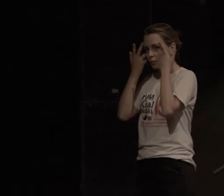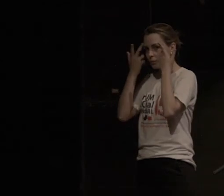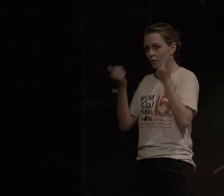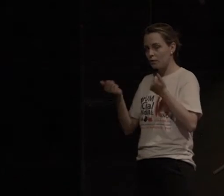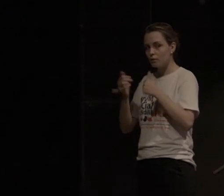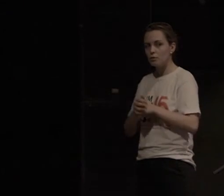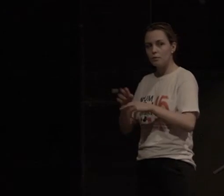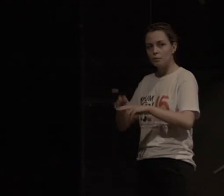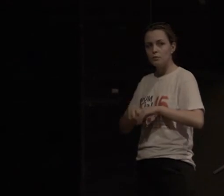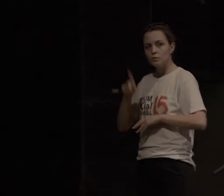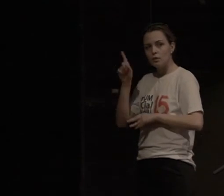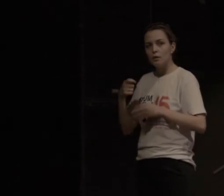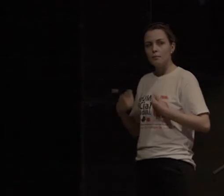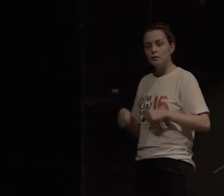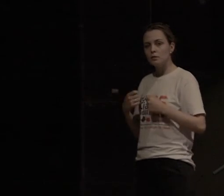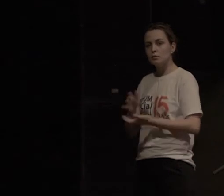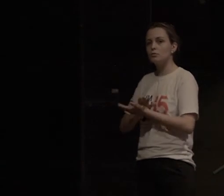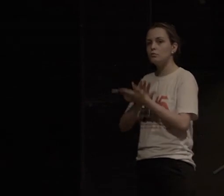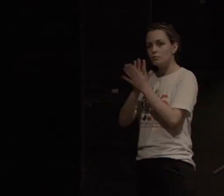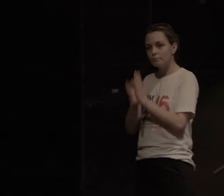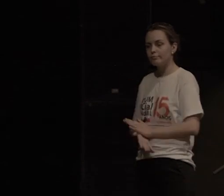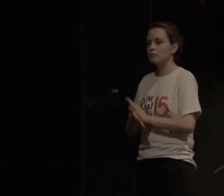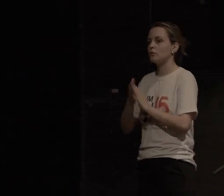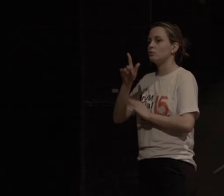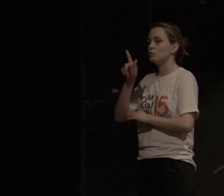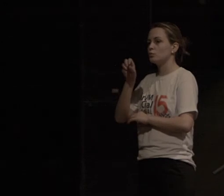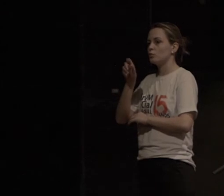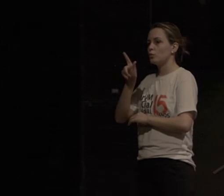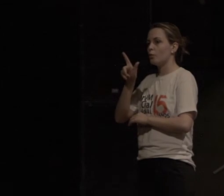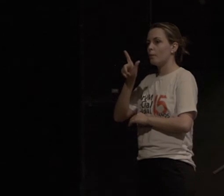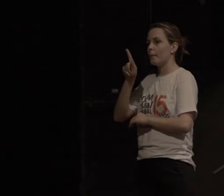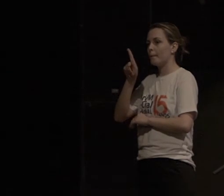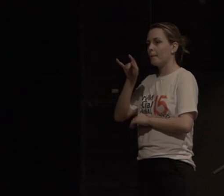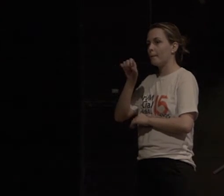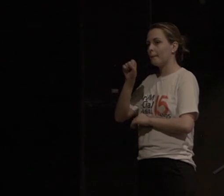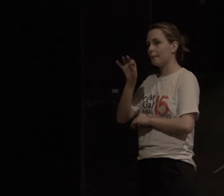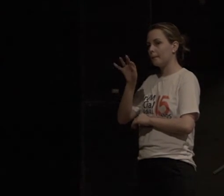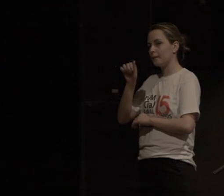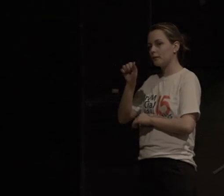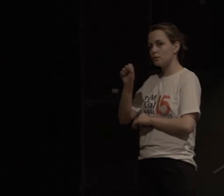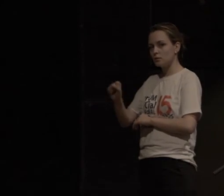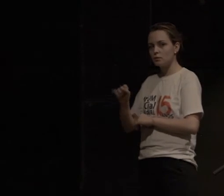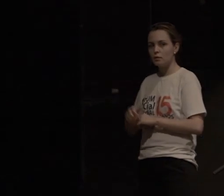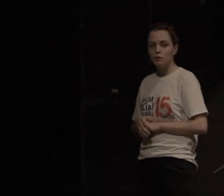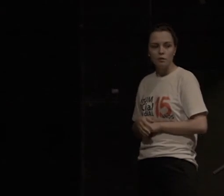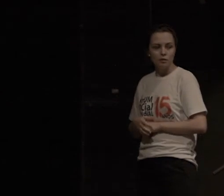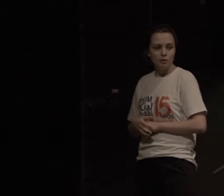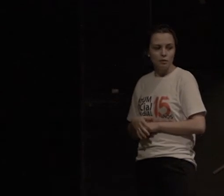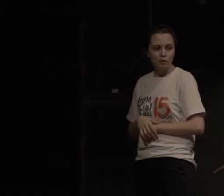para isso, é preciso derrotar os golpistas deste país. Não ao golpe! Não ao golpe!